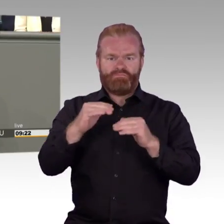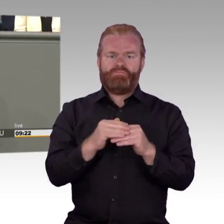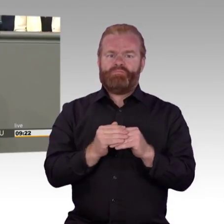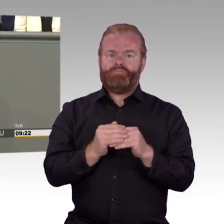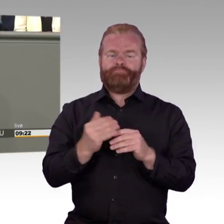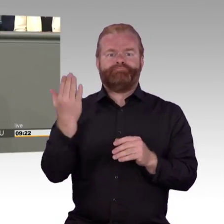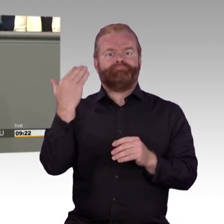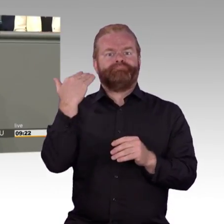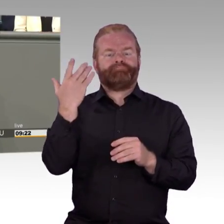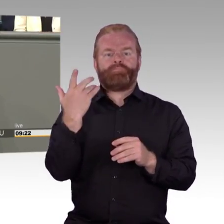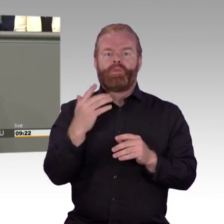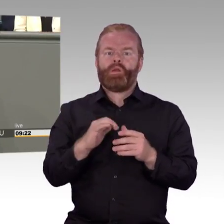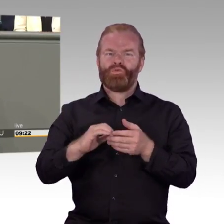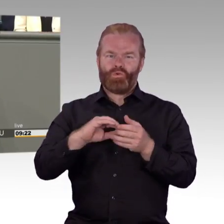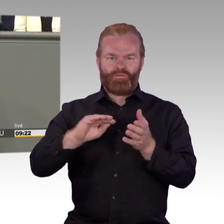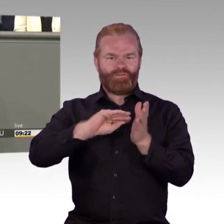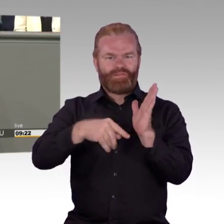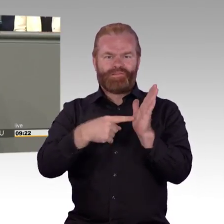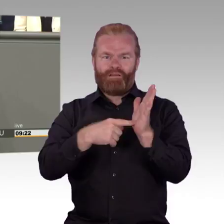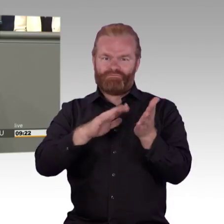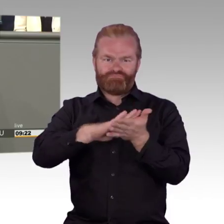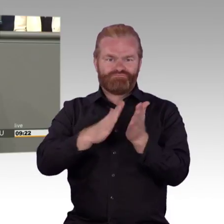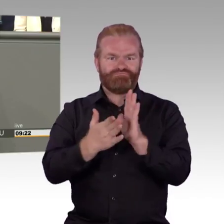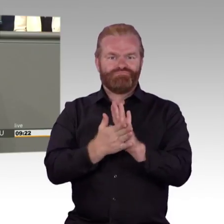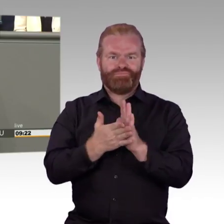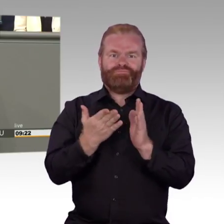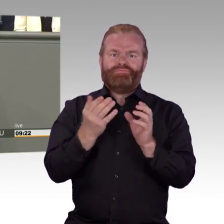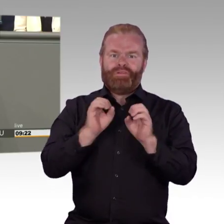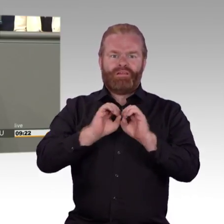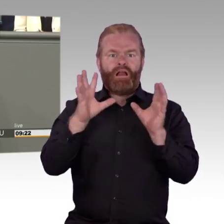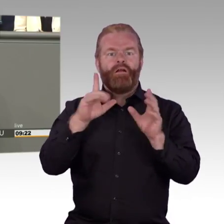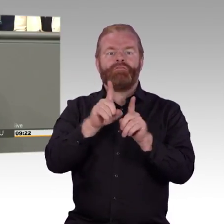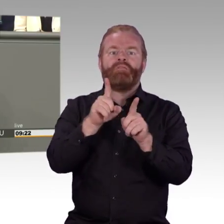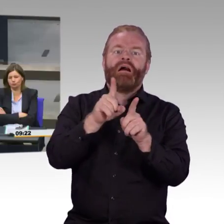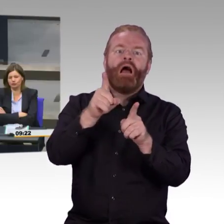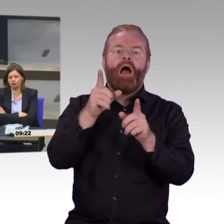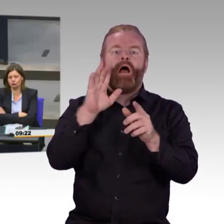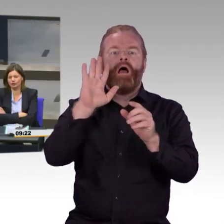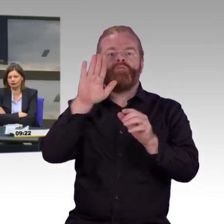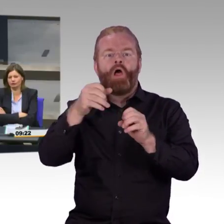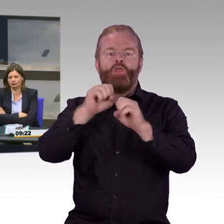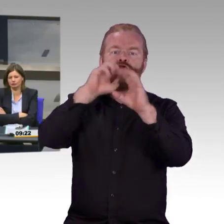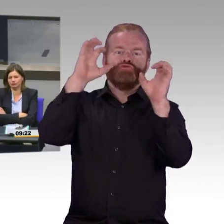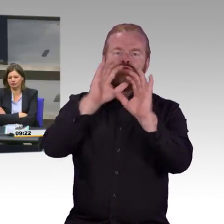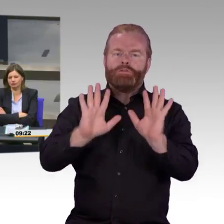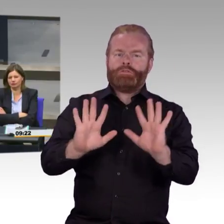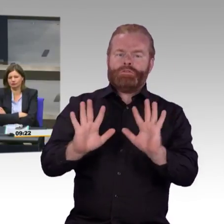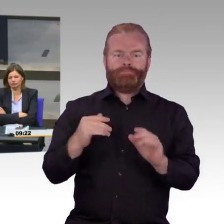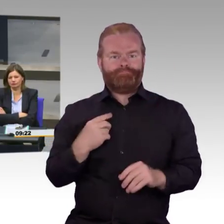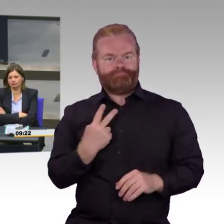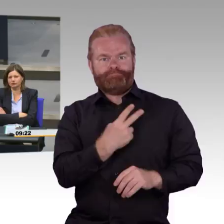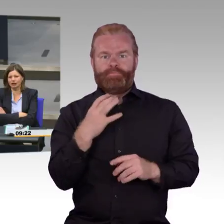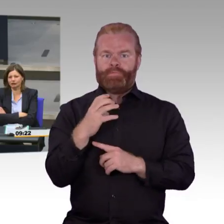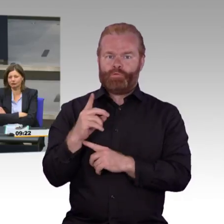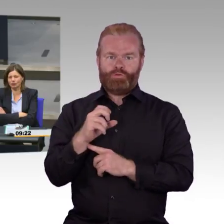Initiative. Es war uns beiden ein wichtiges Anliegen, das zu tun und das werden wir auch eben in diesem umfassenden Sinne dann nach der Sommerpause